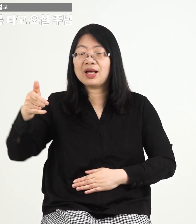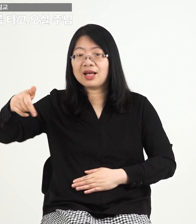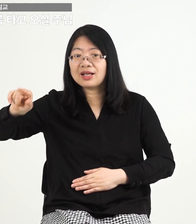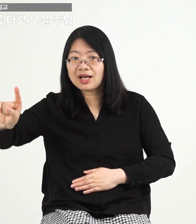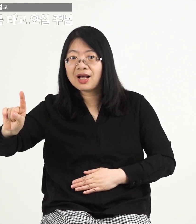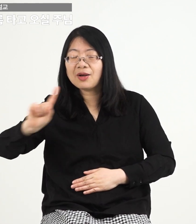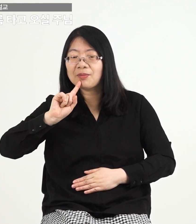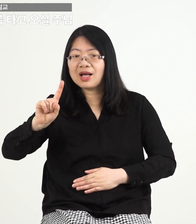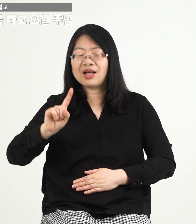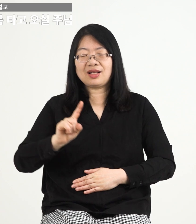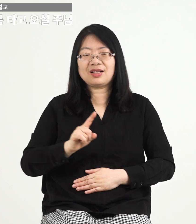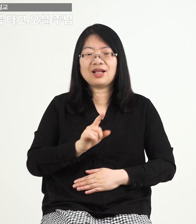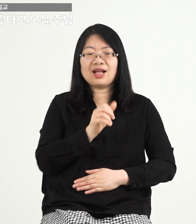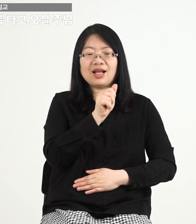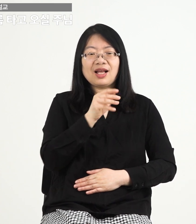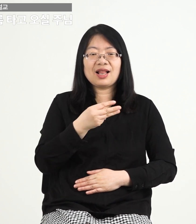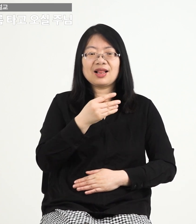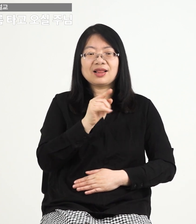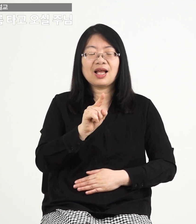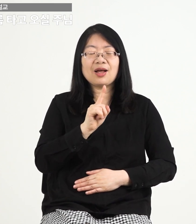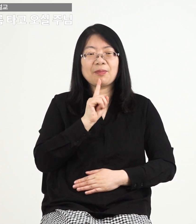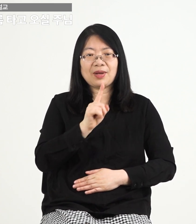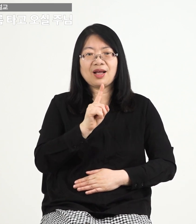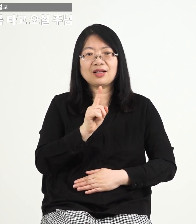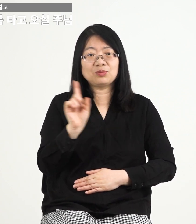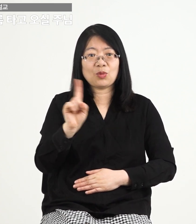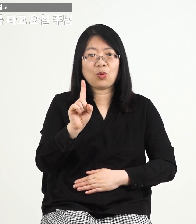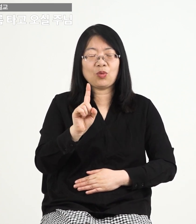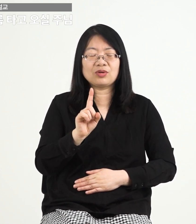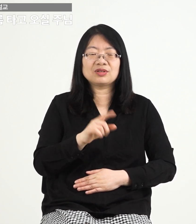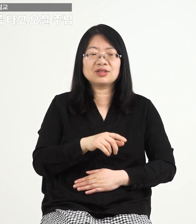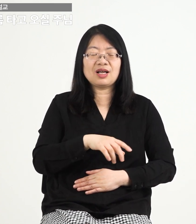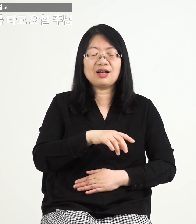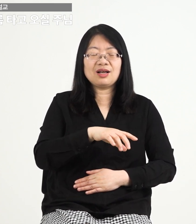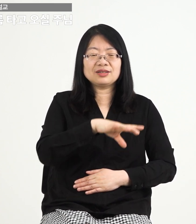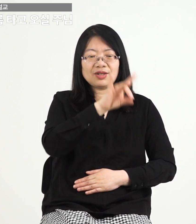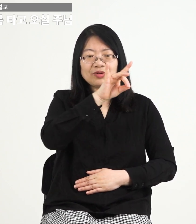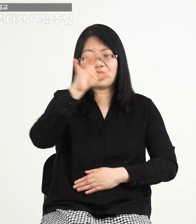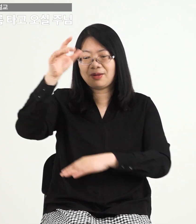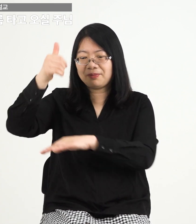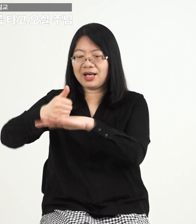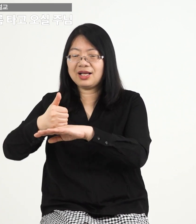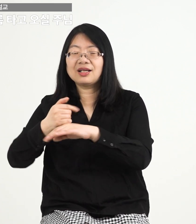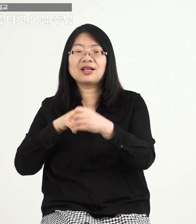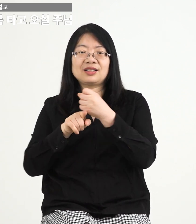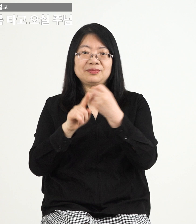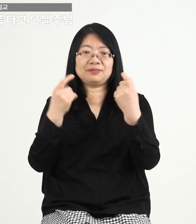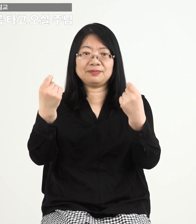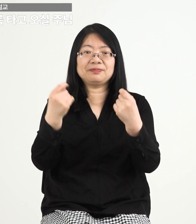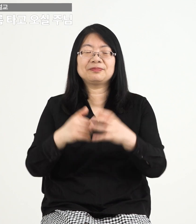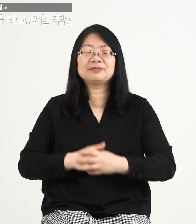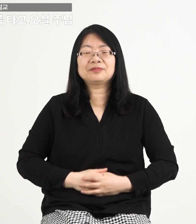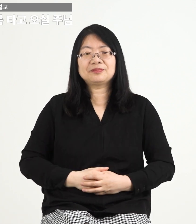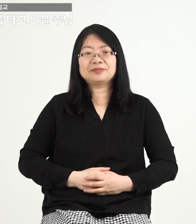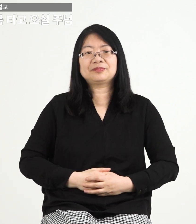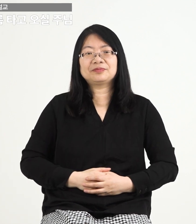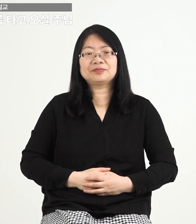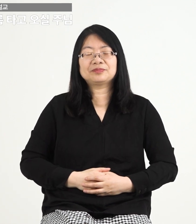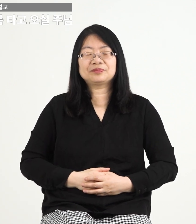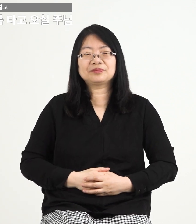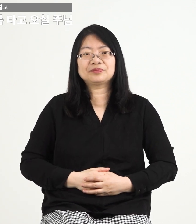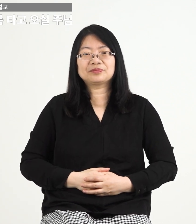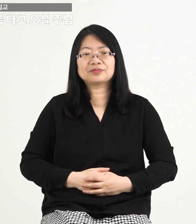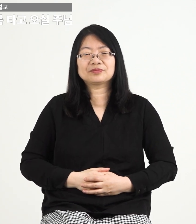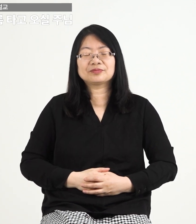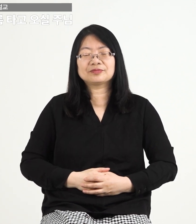첫 글자와 마지막 글자죠. 즉 시작과 끝이란 얘기입니다. 마지막이란 얘기입니다.